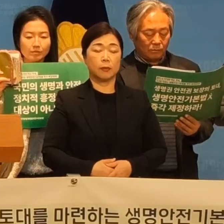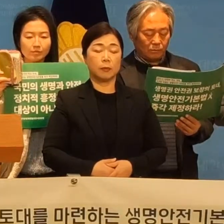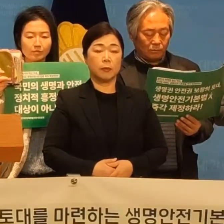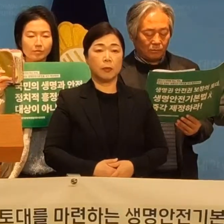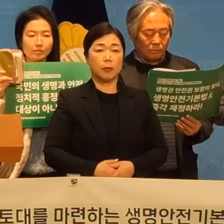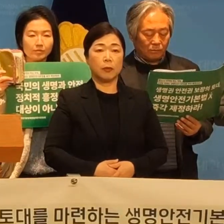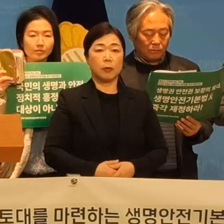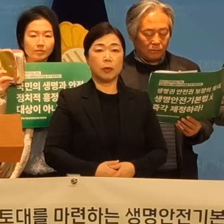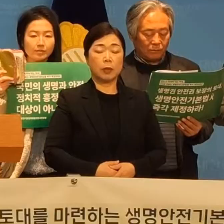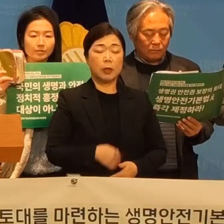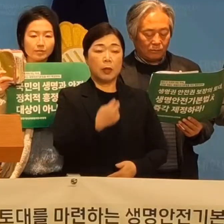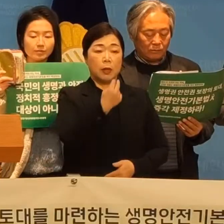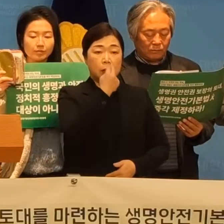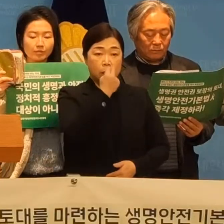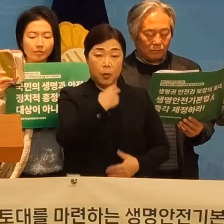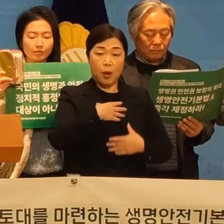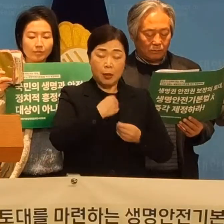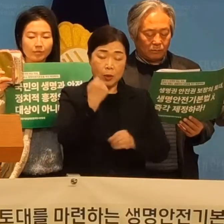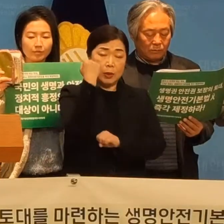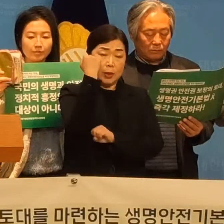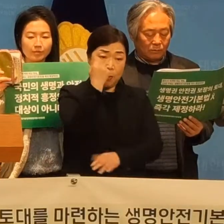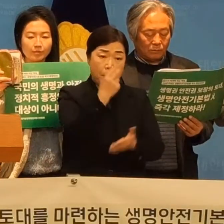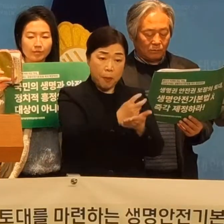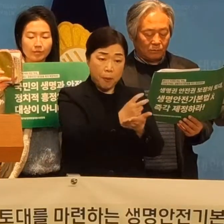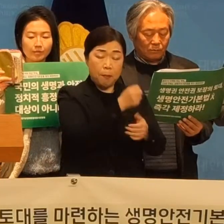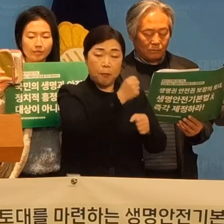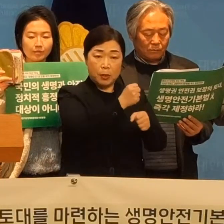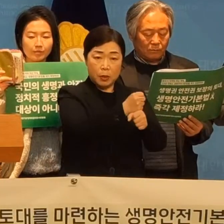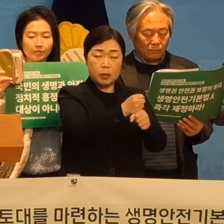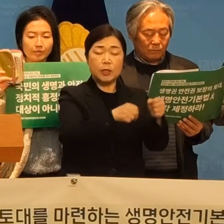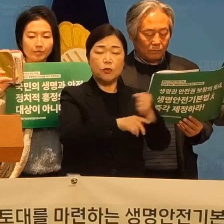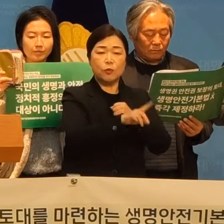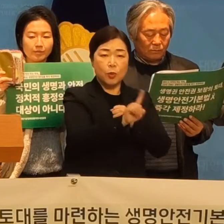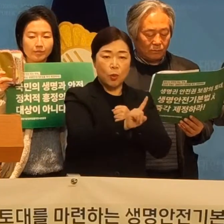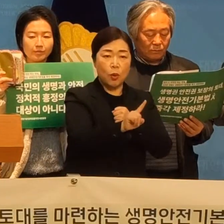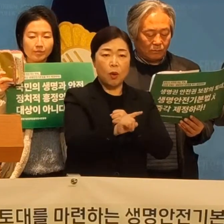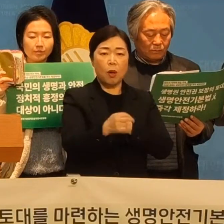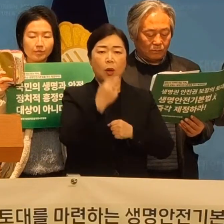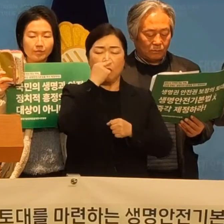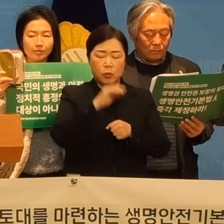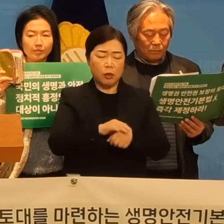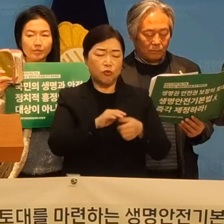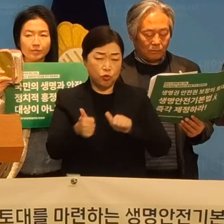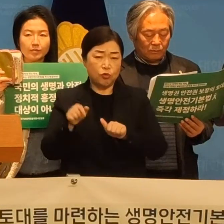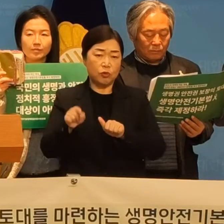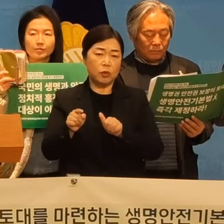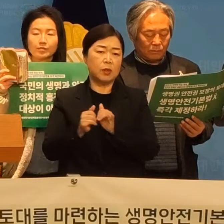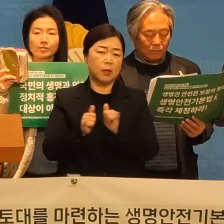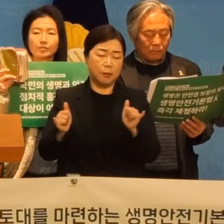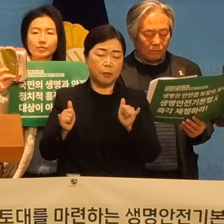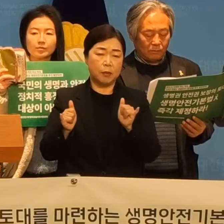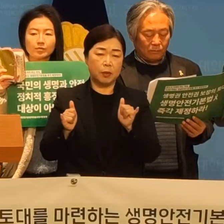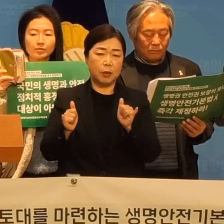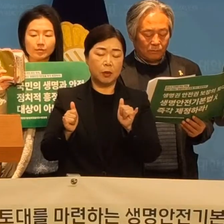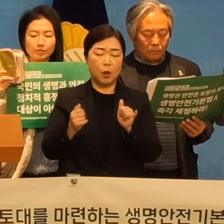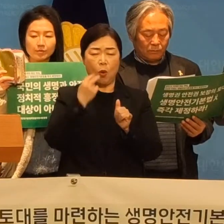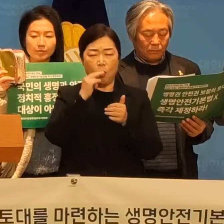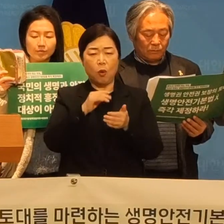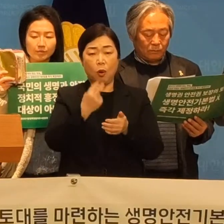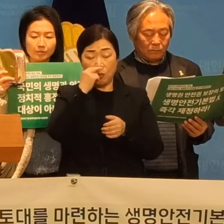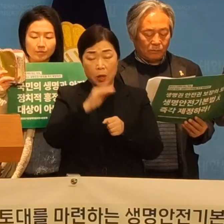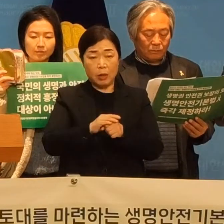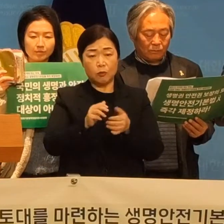무엇보다 생명안전기본법의 입법은 억울한 죽음 앞에 고통을 겪는